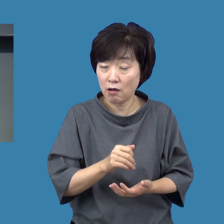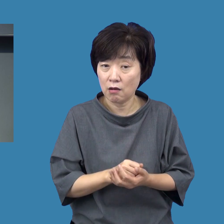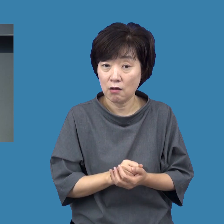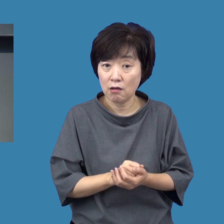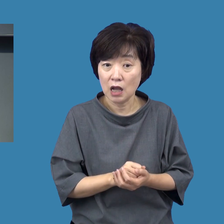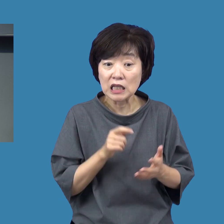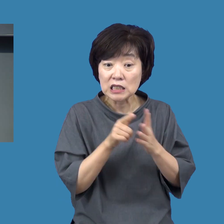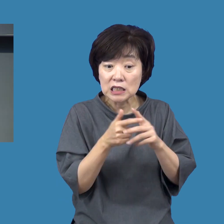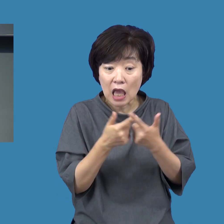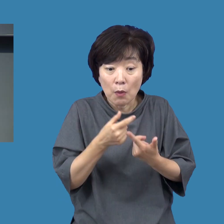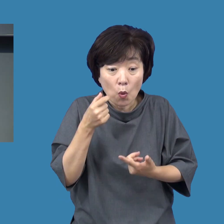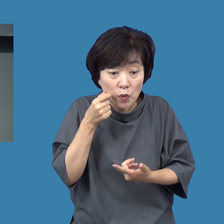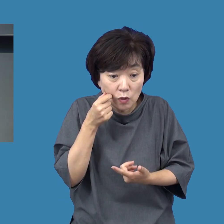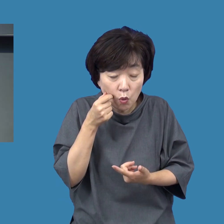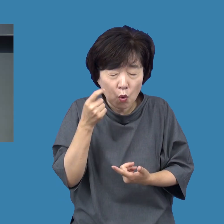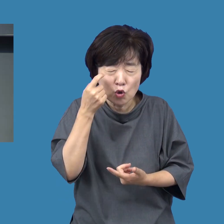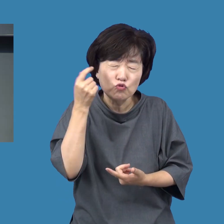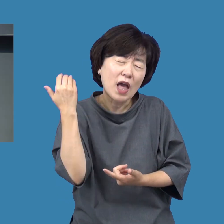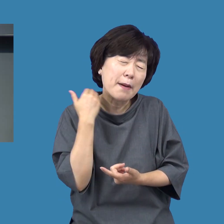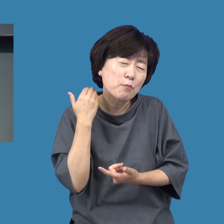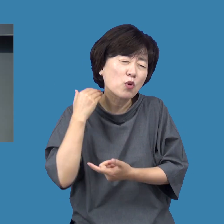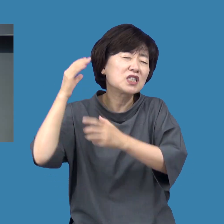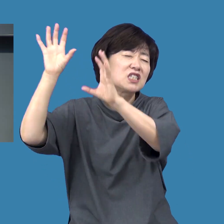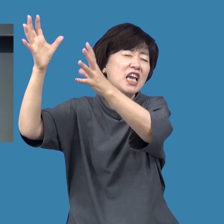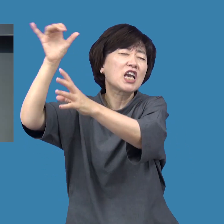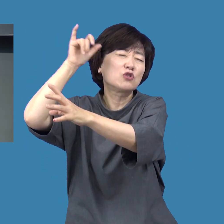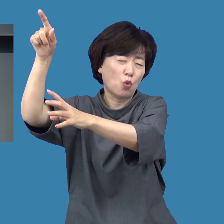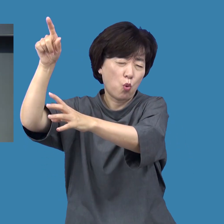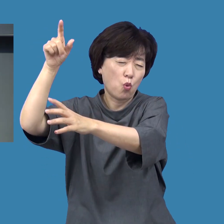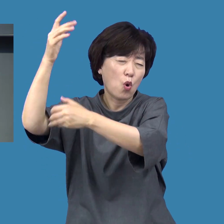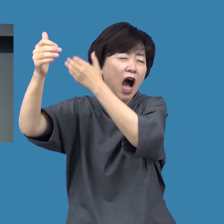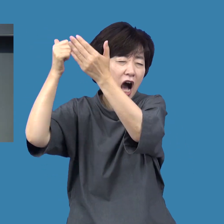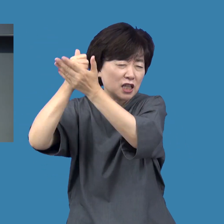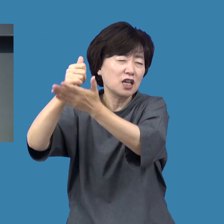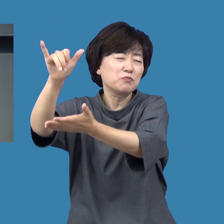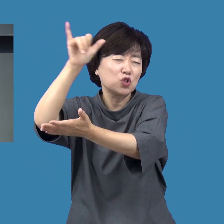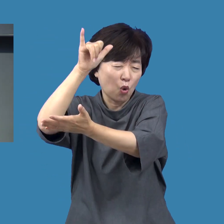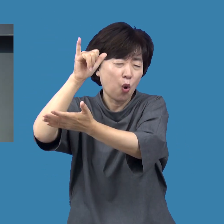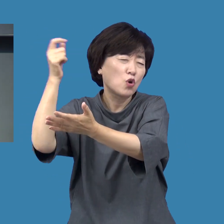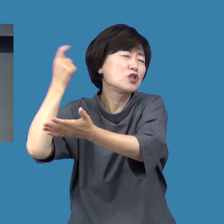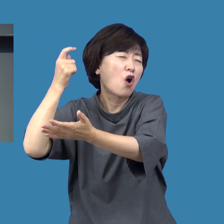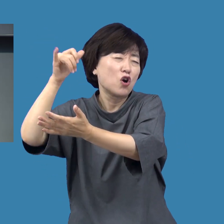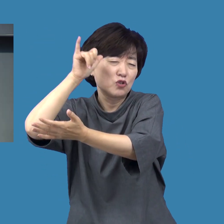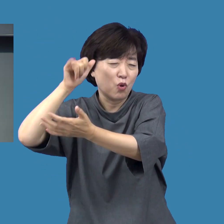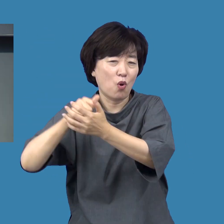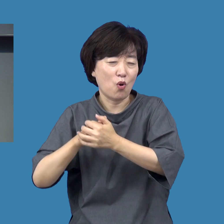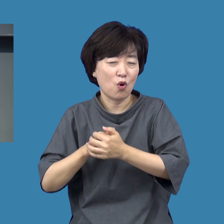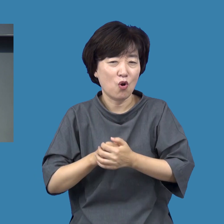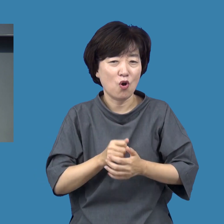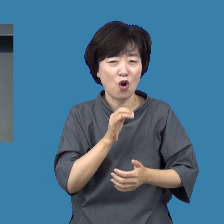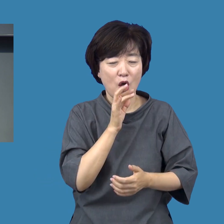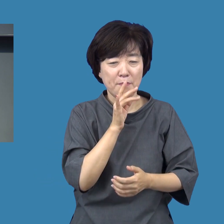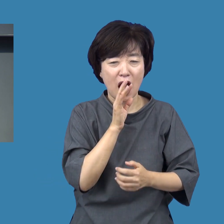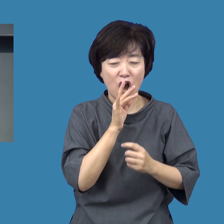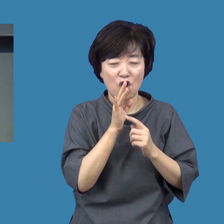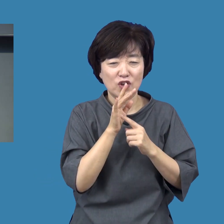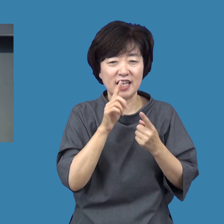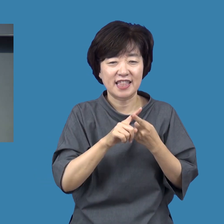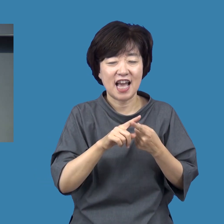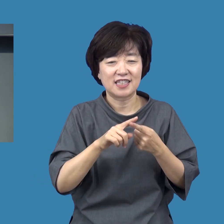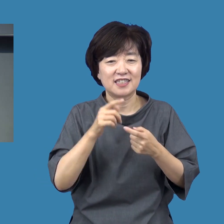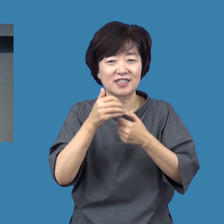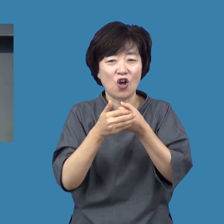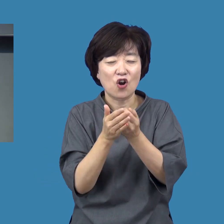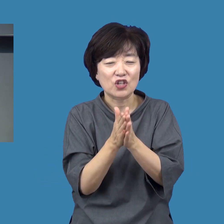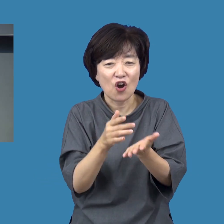있는데 내가 이해를 못해도 하나님께서 들으신다는데 그것이 방언에 대한 성경의 약속입니다.